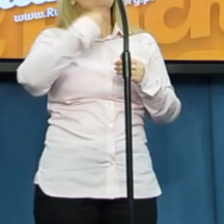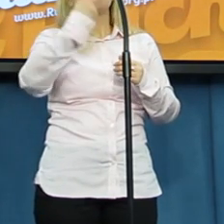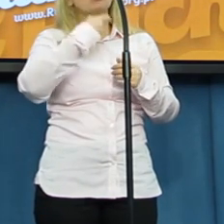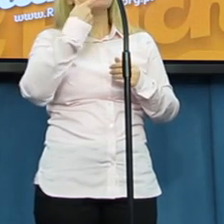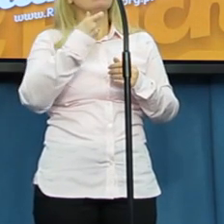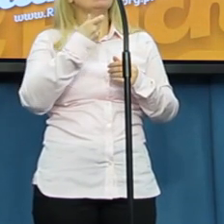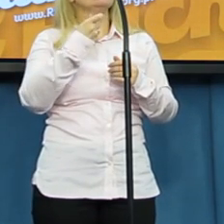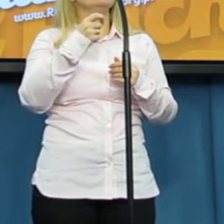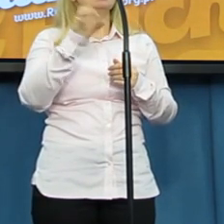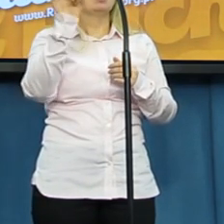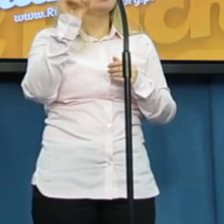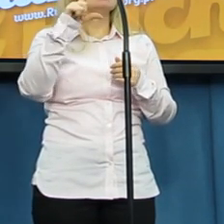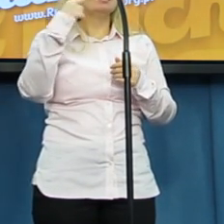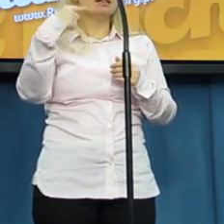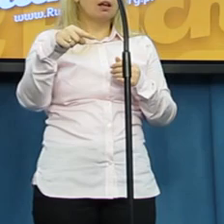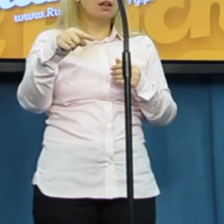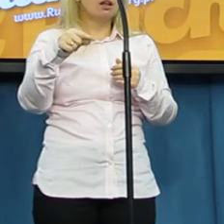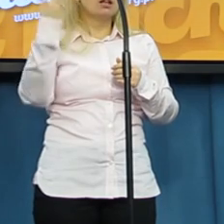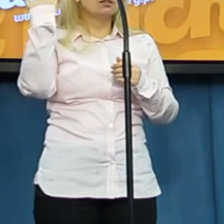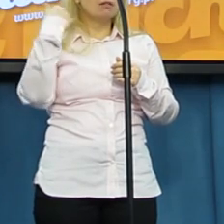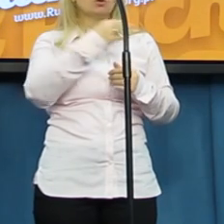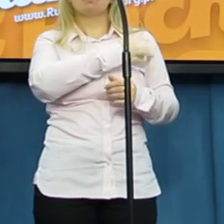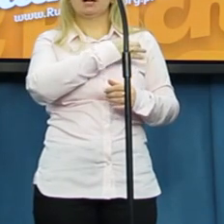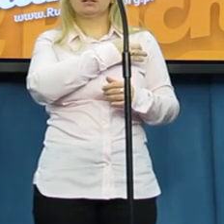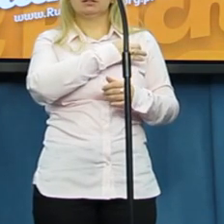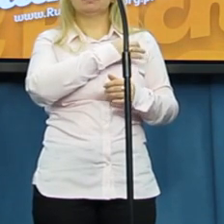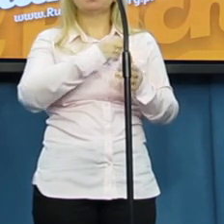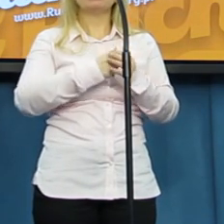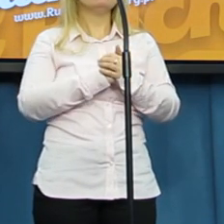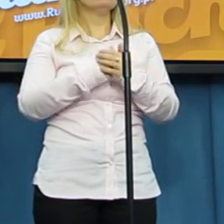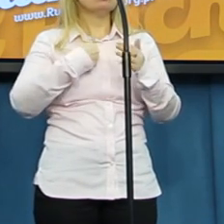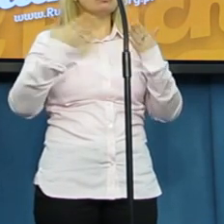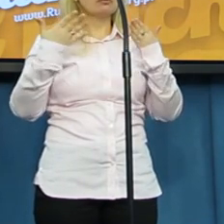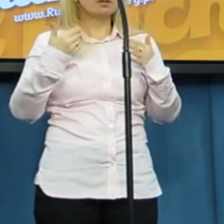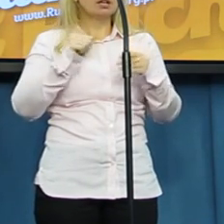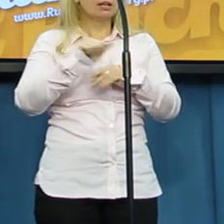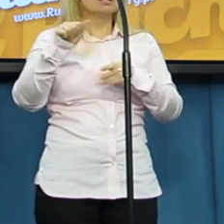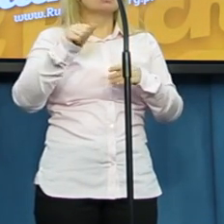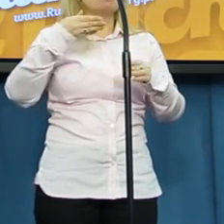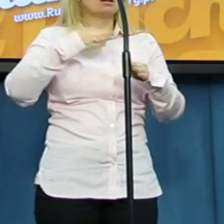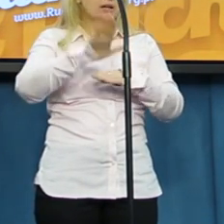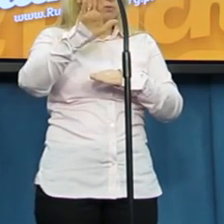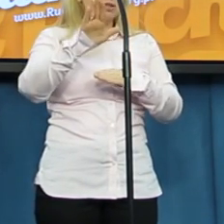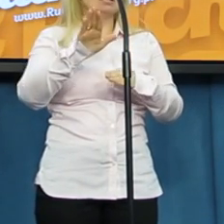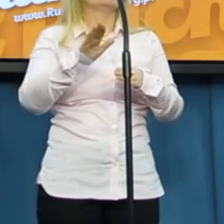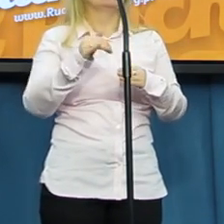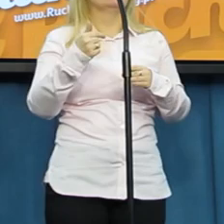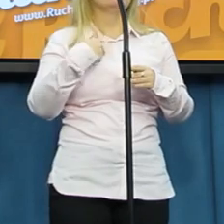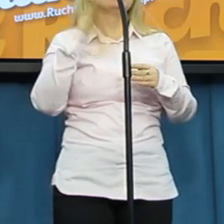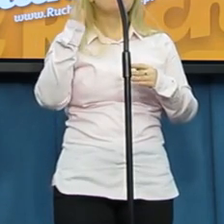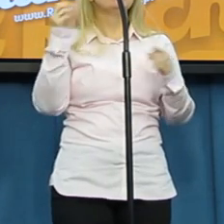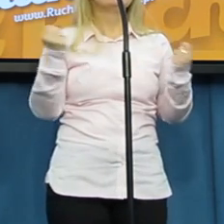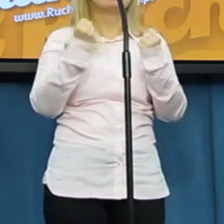będzie reprezentantem ruchu Palikota w parlamencie? Przede wszystkim ja jestem reprezentantem, będę zachęcał do współpracy